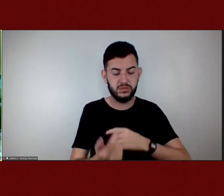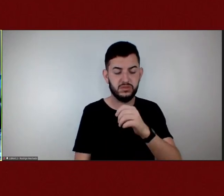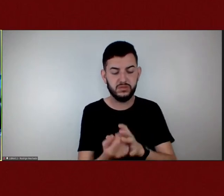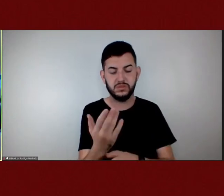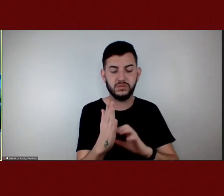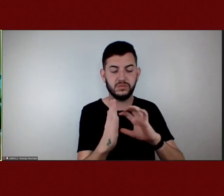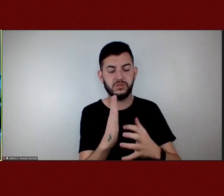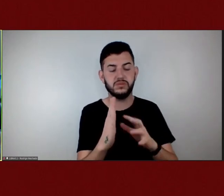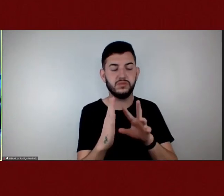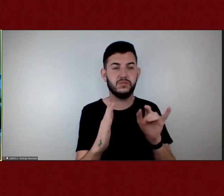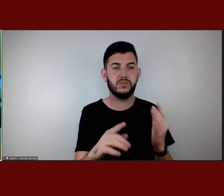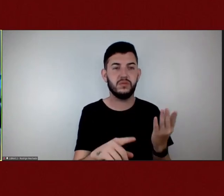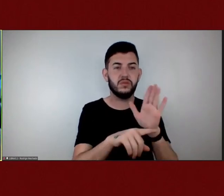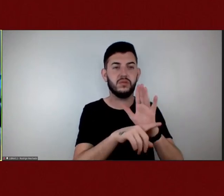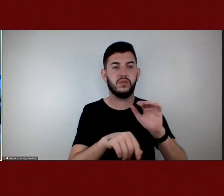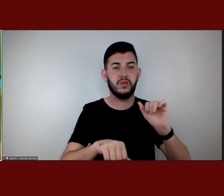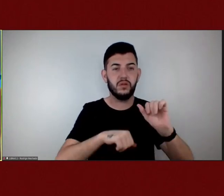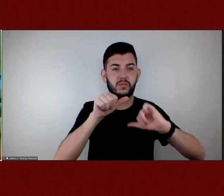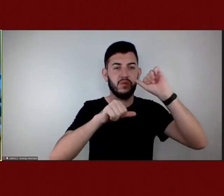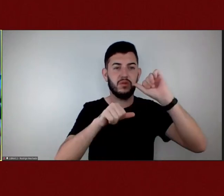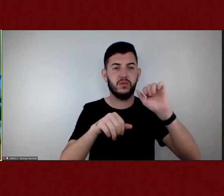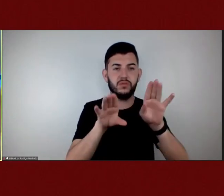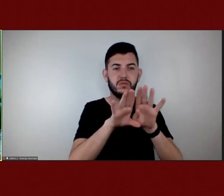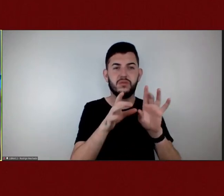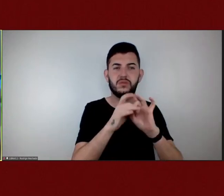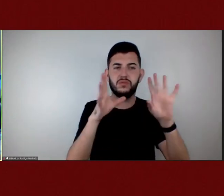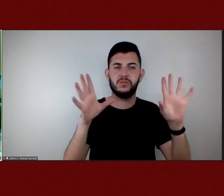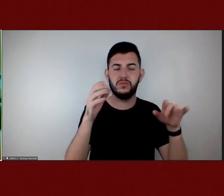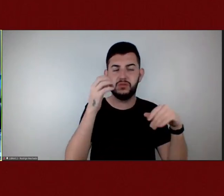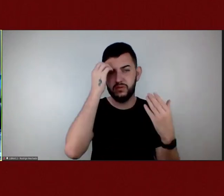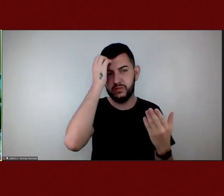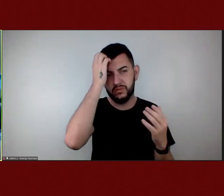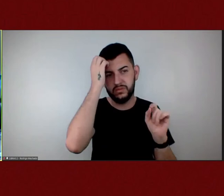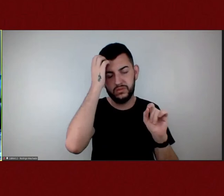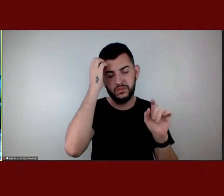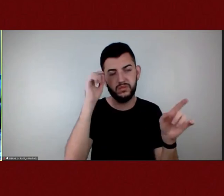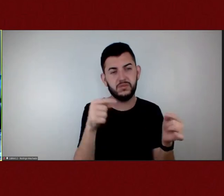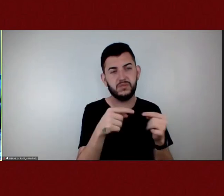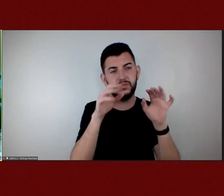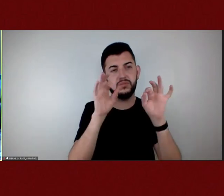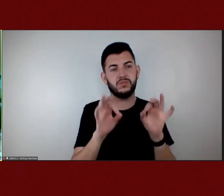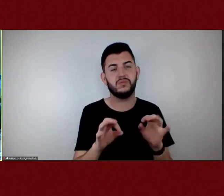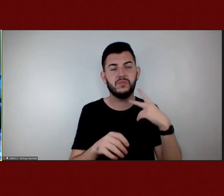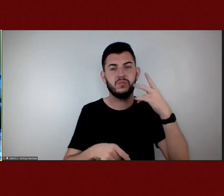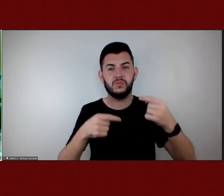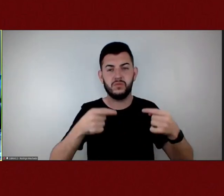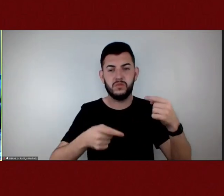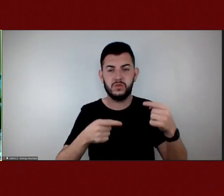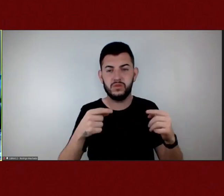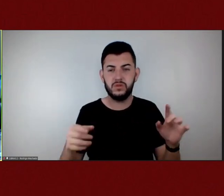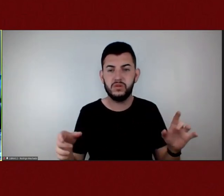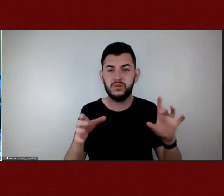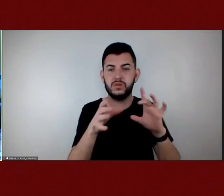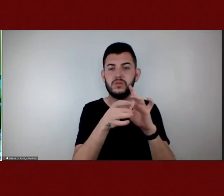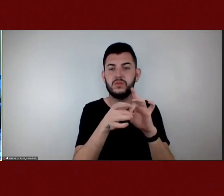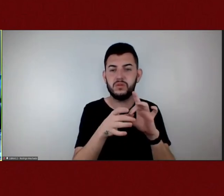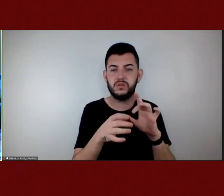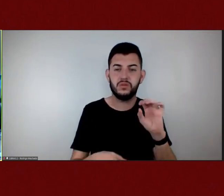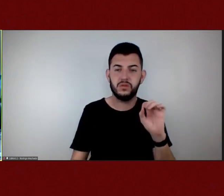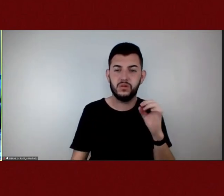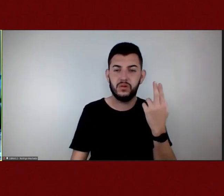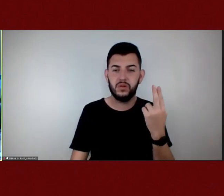mudança e recuperação democrática. Isso era congruente com a política de alianças e reformas que era histórica do